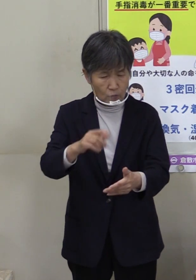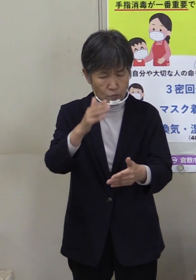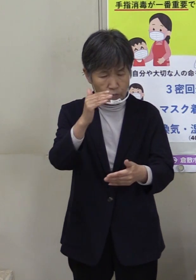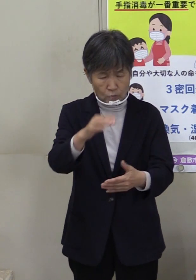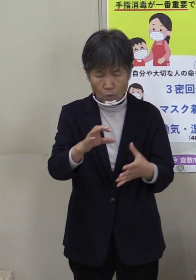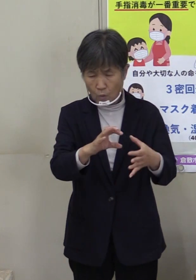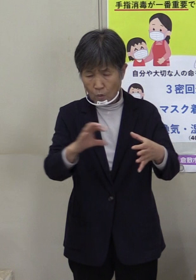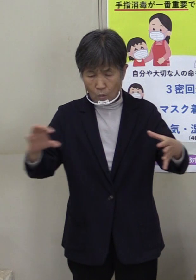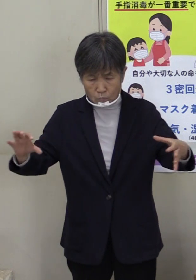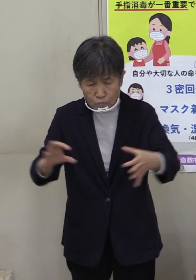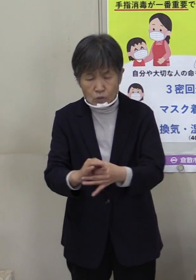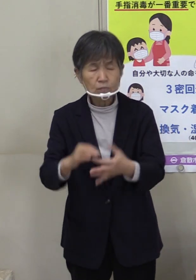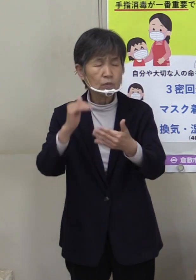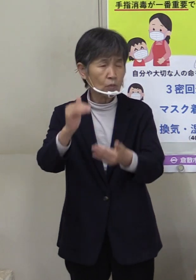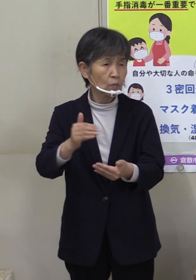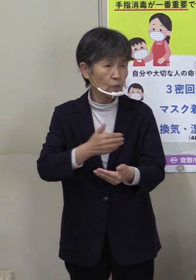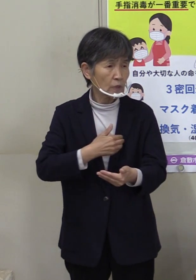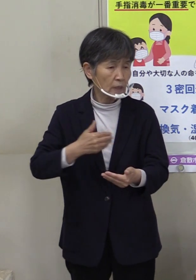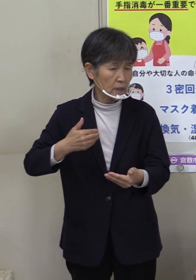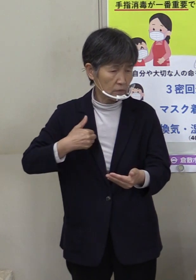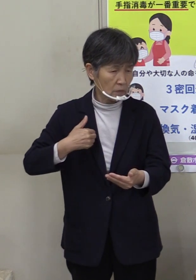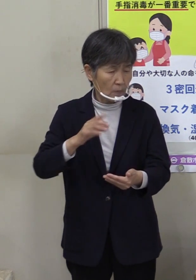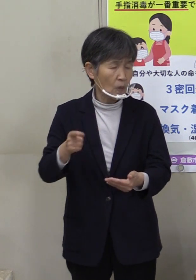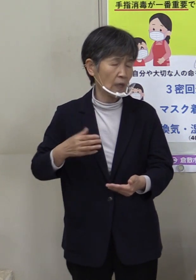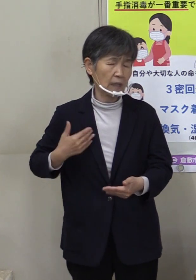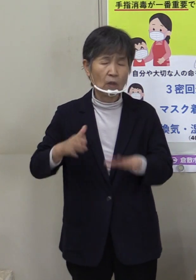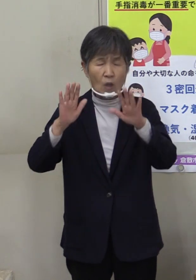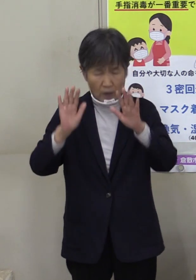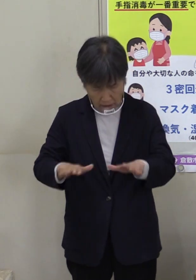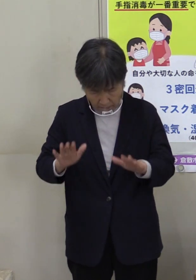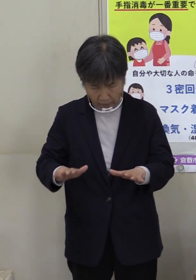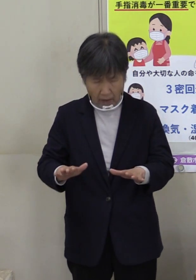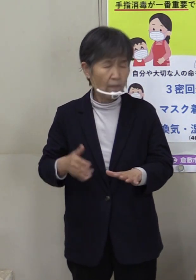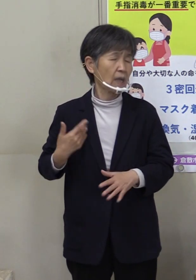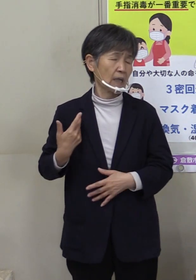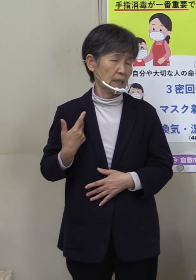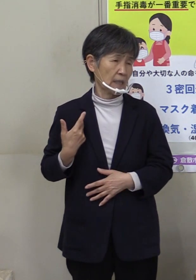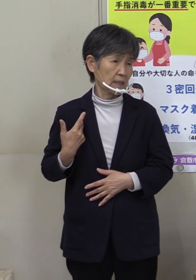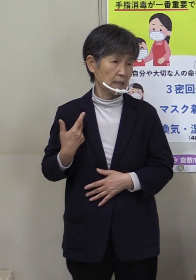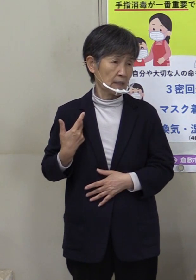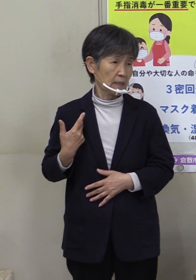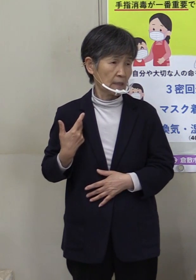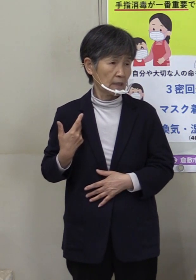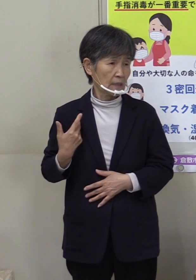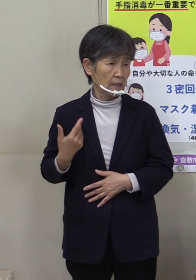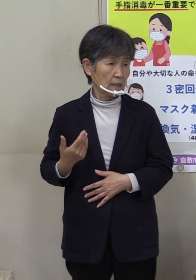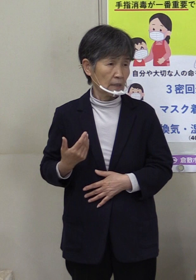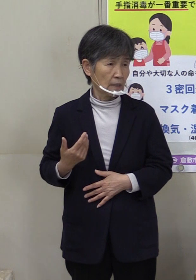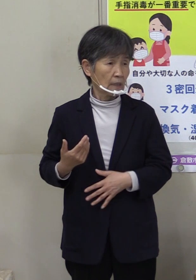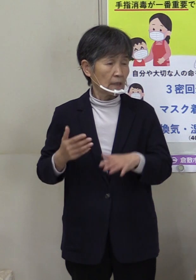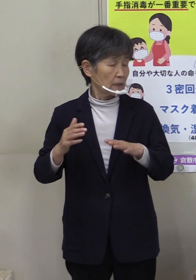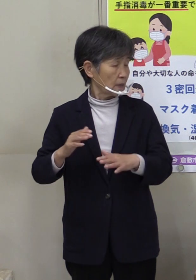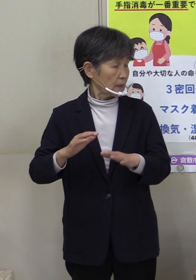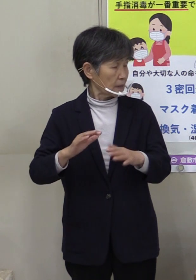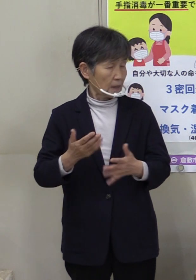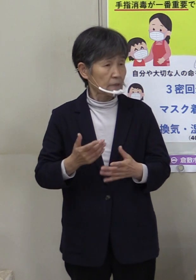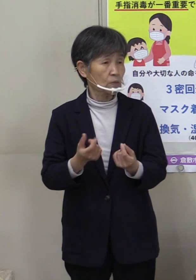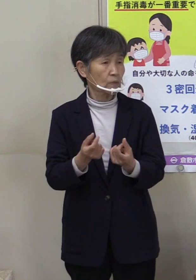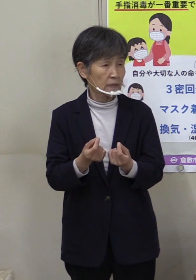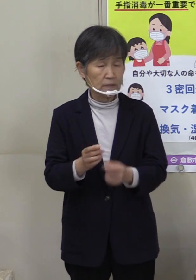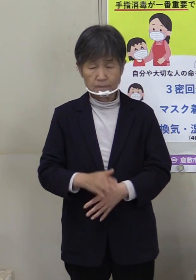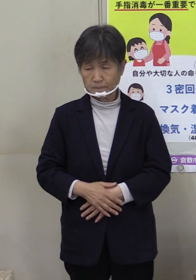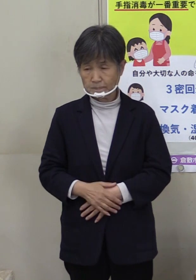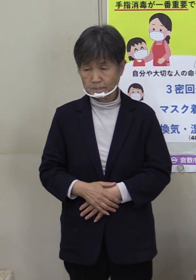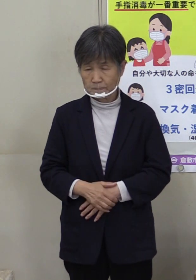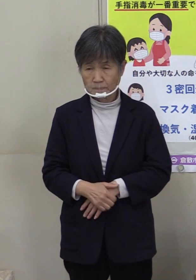びつけることは可能になるかも分かりませんけど、 現時点では家族であったり同じどこかであったりとかっていう、 はい ではないんですね。 はい、そう です。は